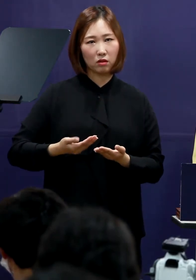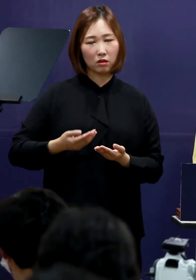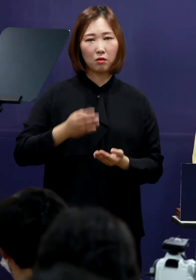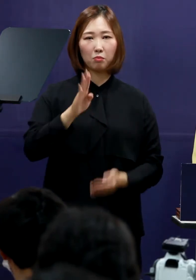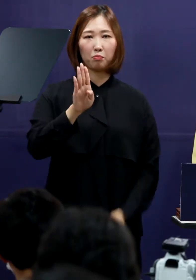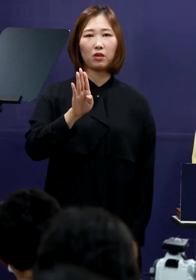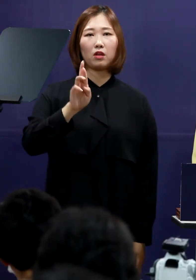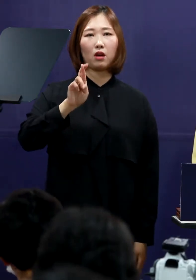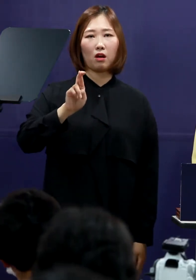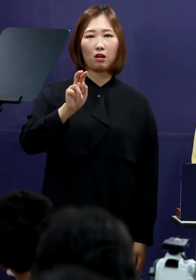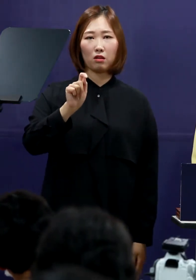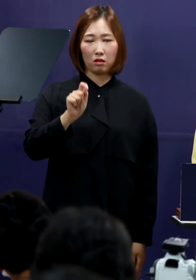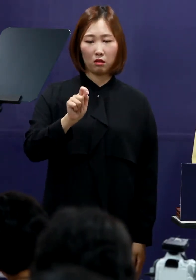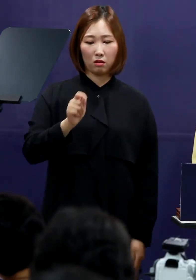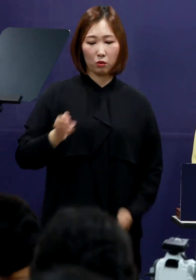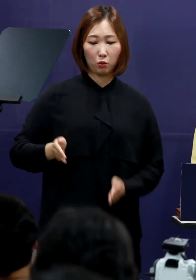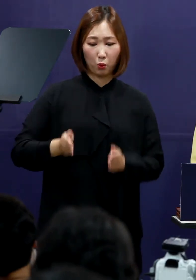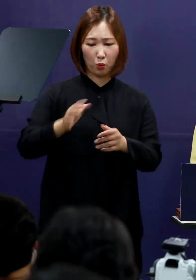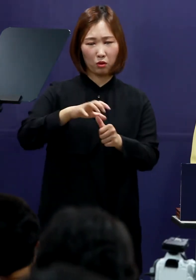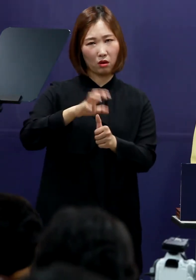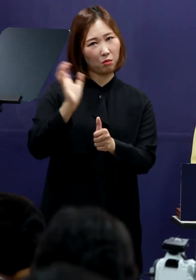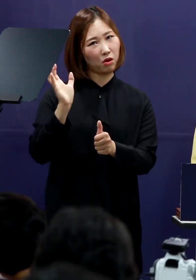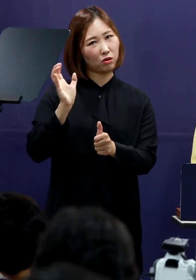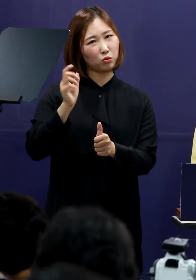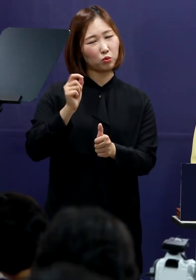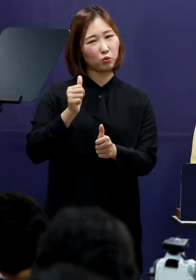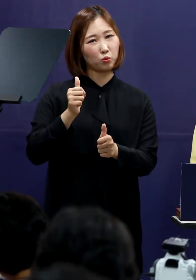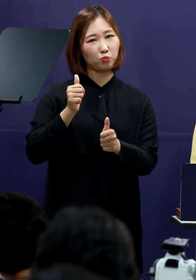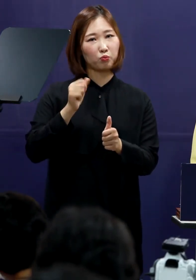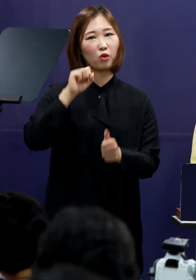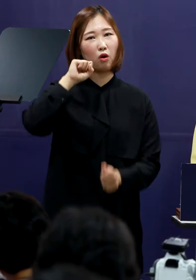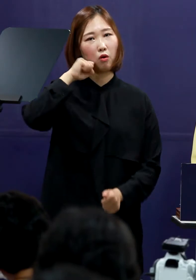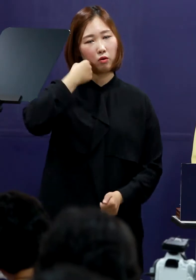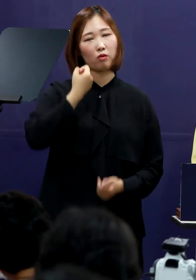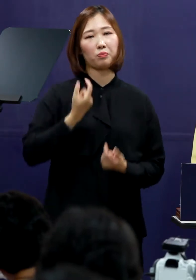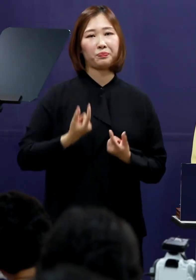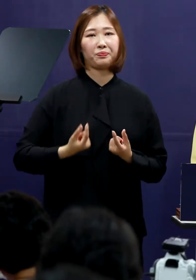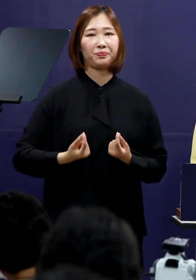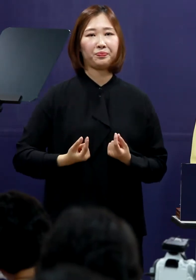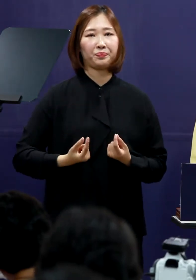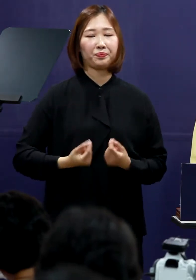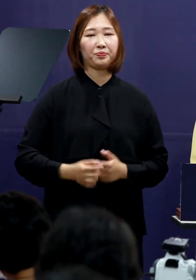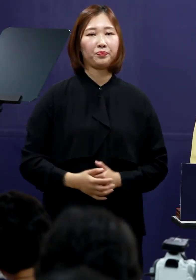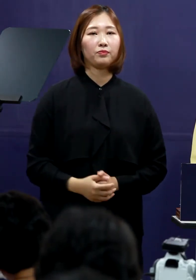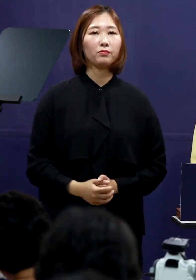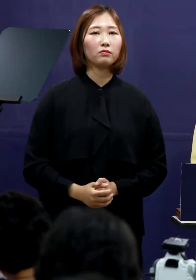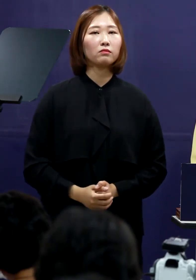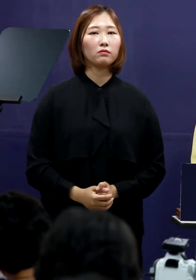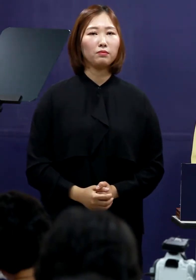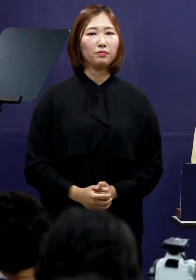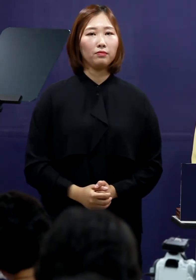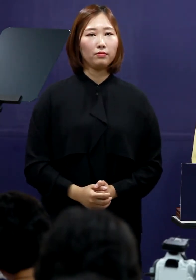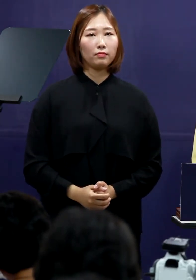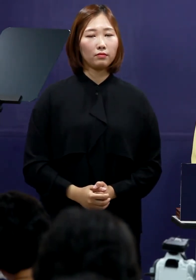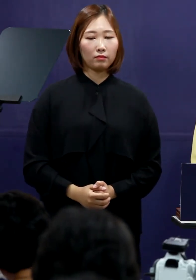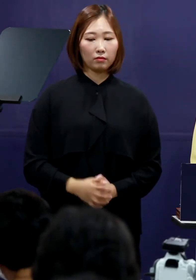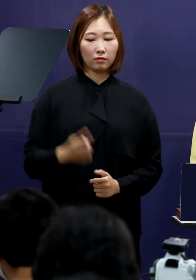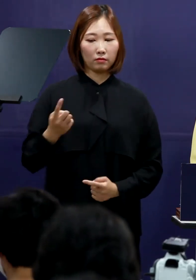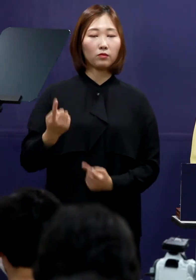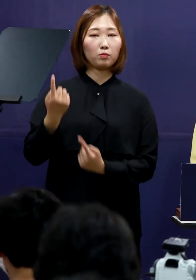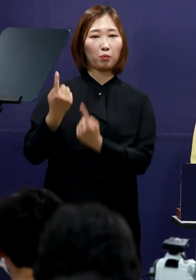BRT 도로 개방은 저희로서는 곤란하다 이렇게 판단하고 있습니다. 저는